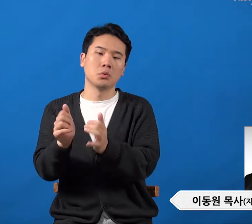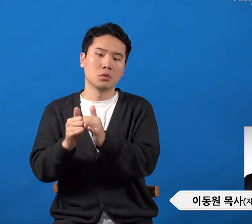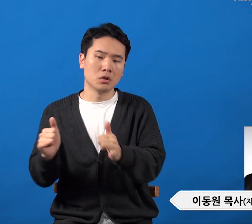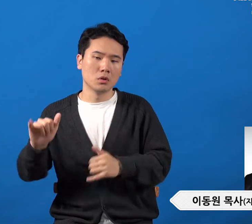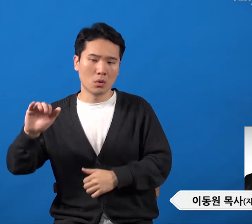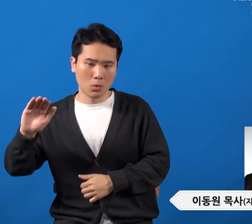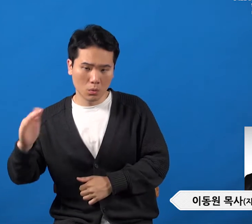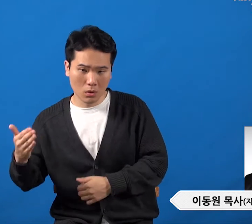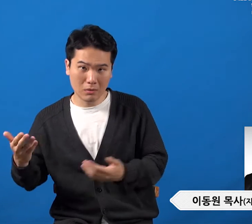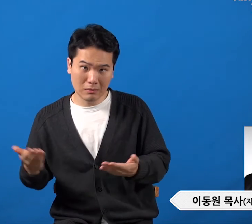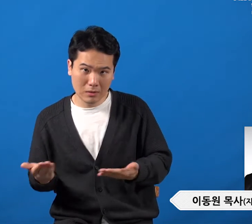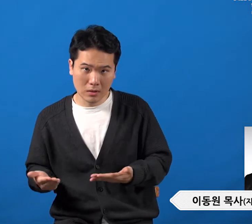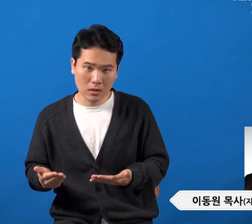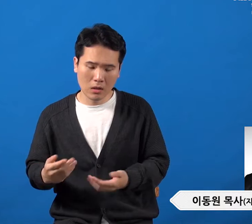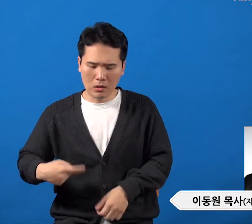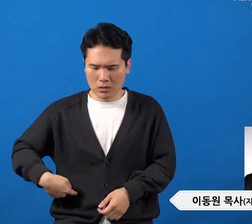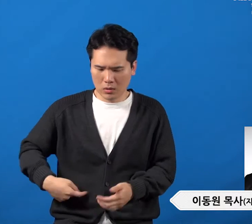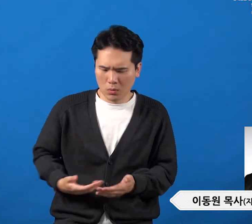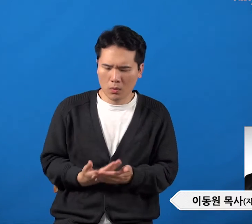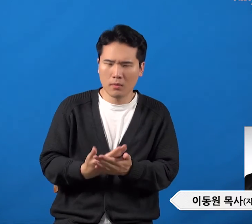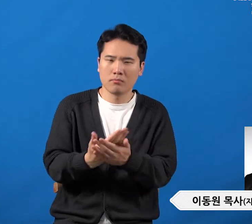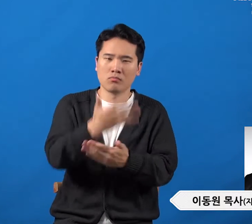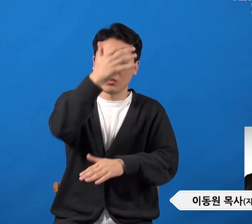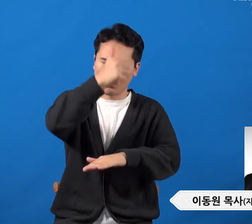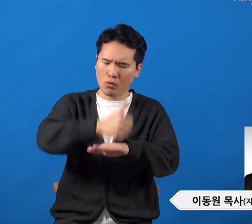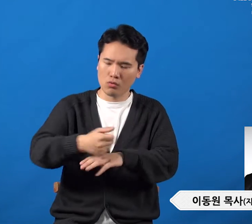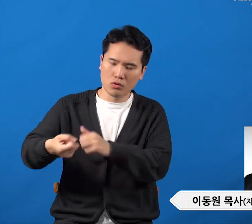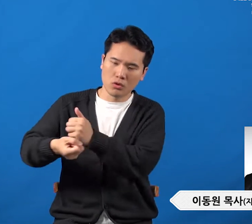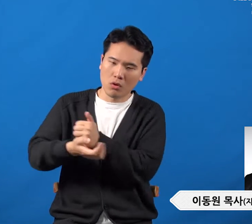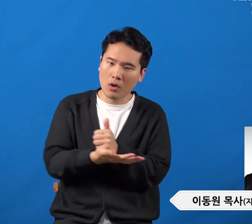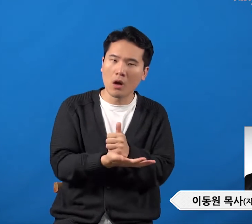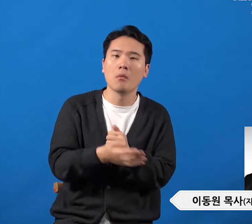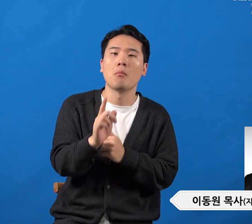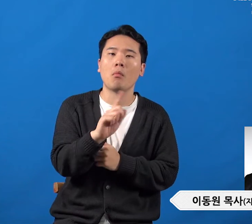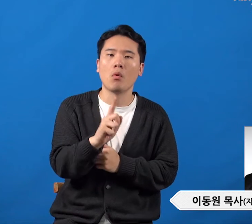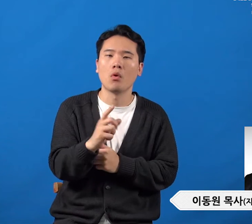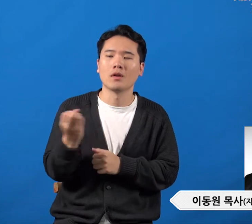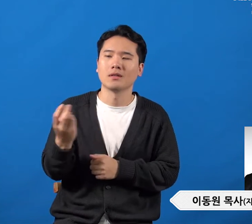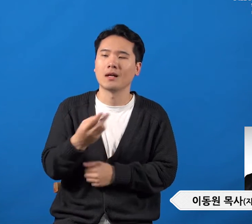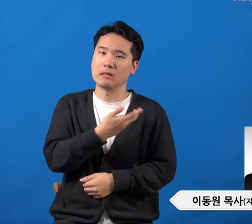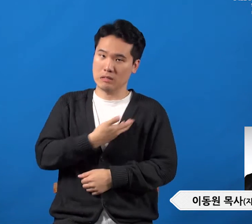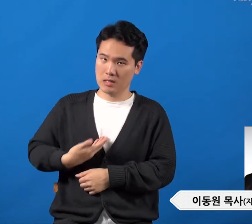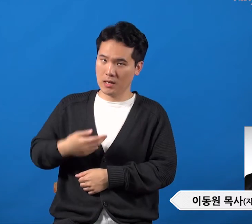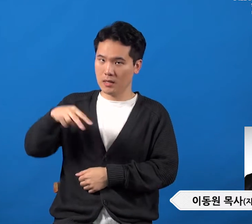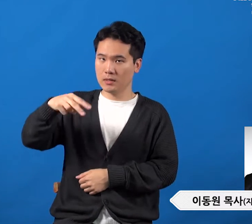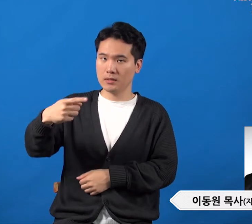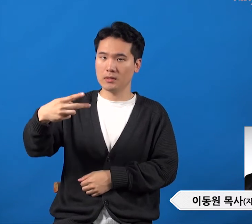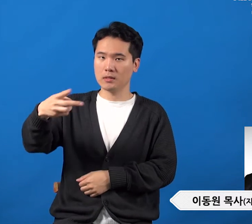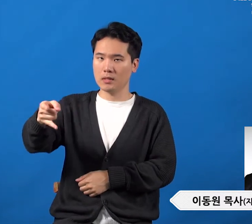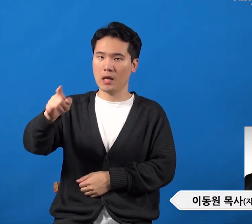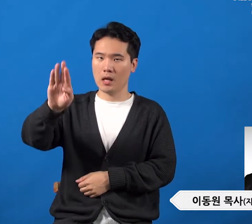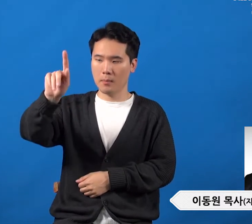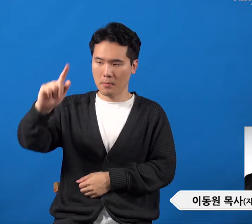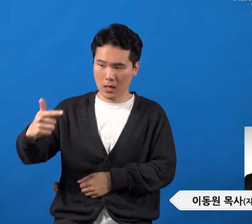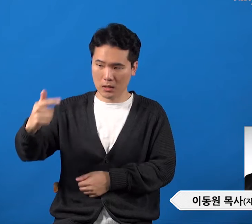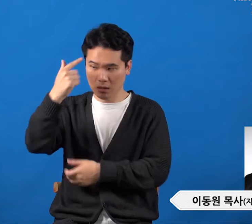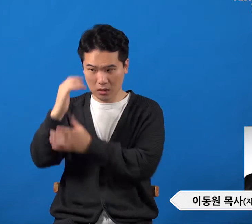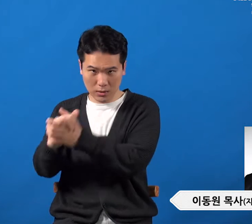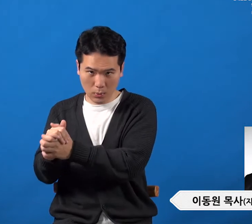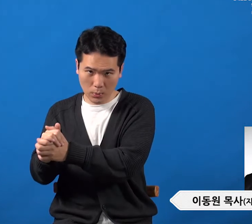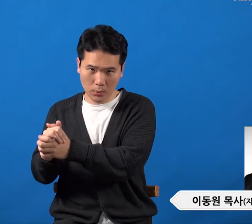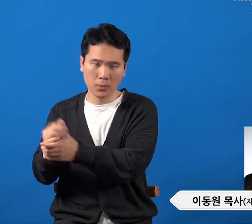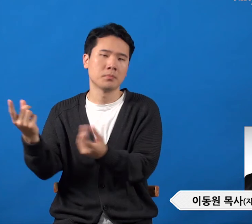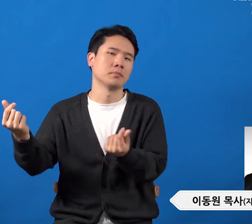바울의 회심에 결정적 영향을 끼쳤던 또 다른 주님의 제자 스데반의 기도와 닮지